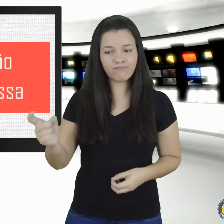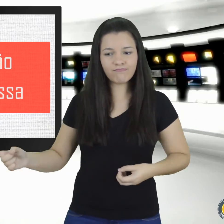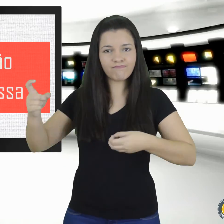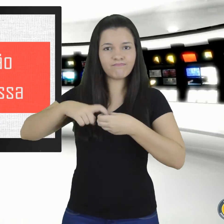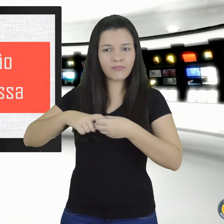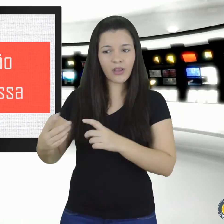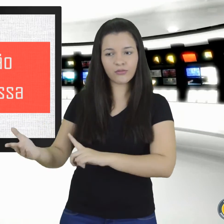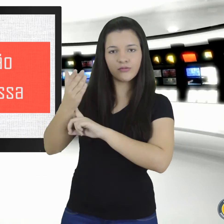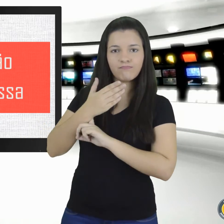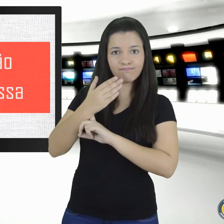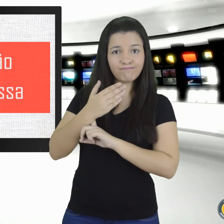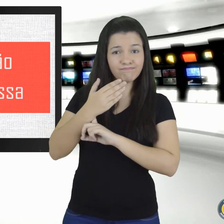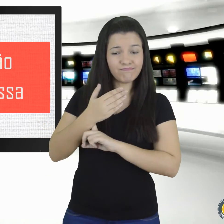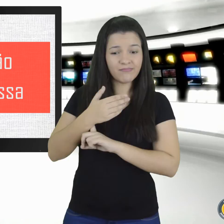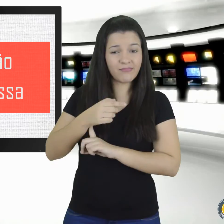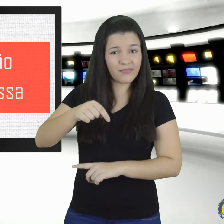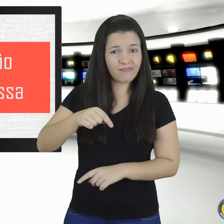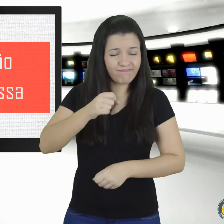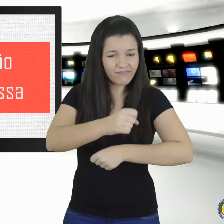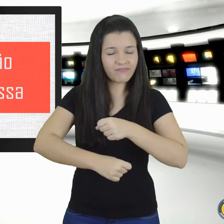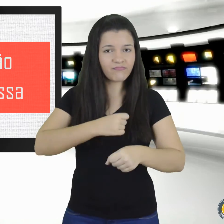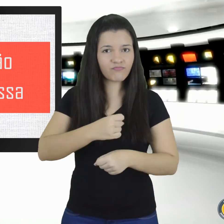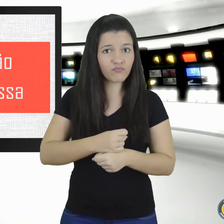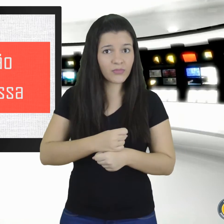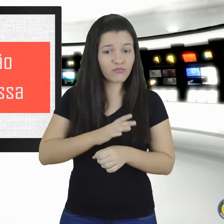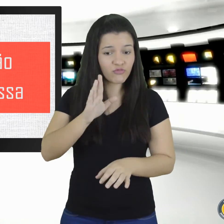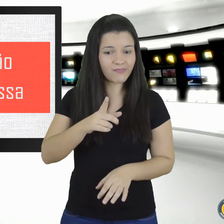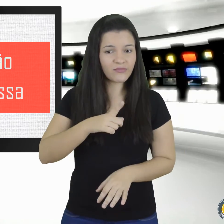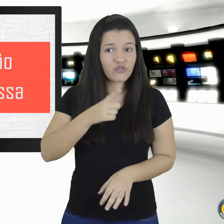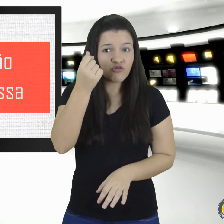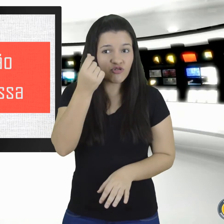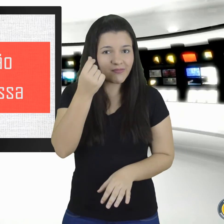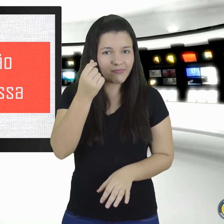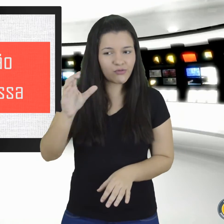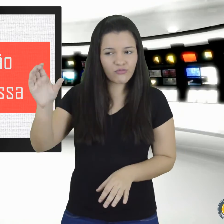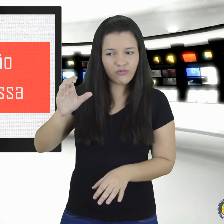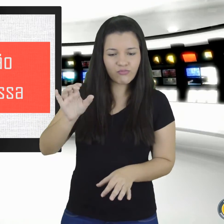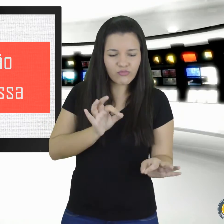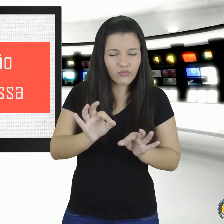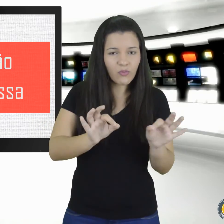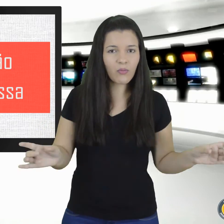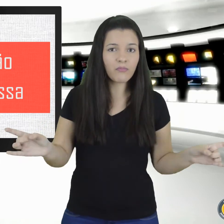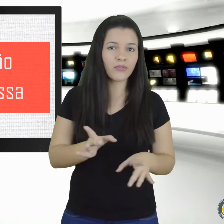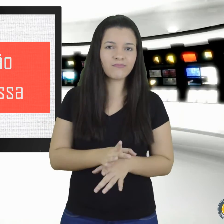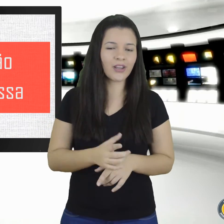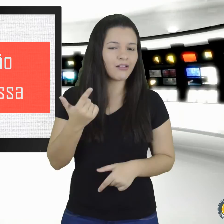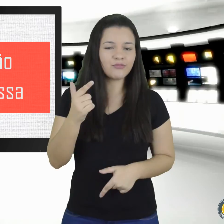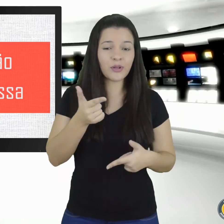particularmente, já estávamos com nosso orçamento organizado e não tivemos problemas para realizá-lo, mas